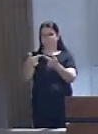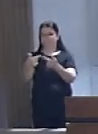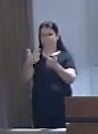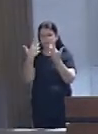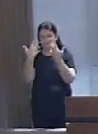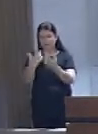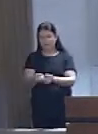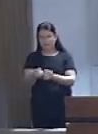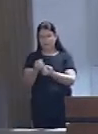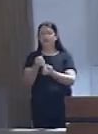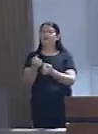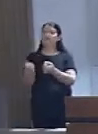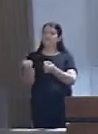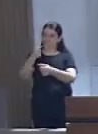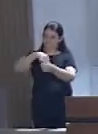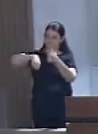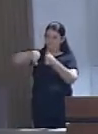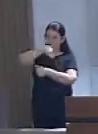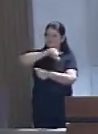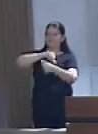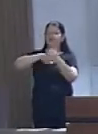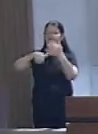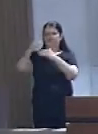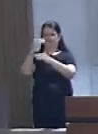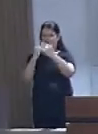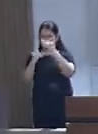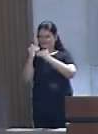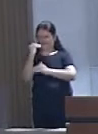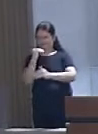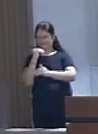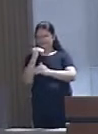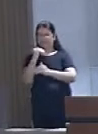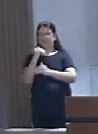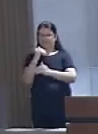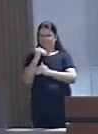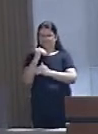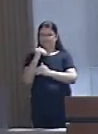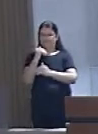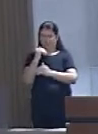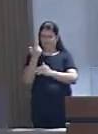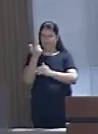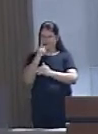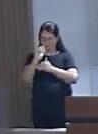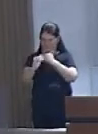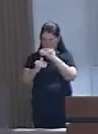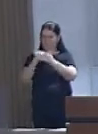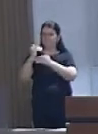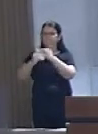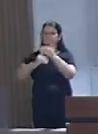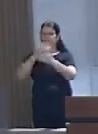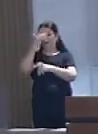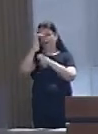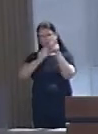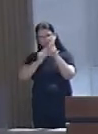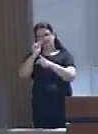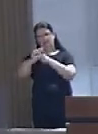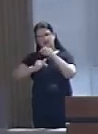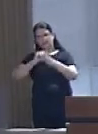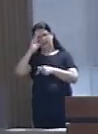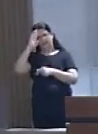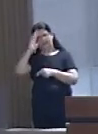vamos reverter esses retrocessos que estão existindo com os nossos trabalhadores e,